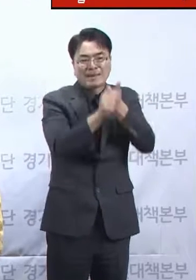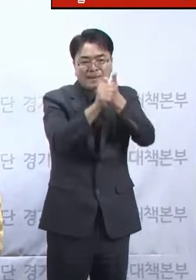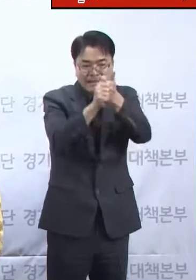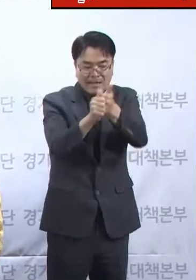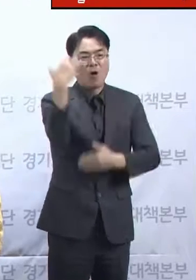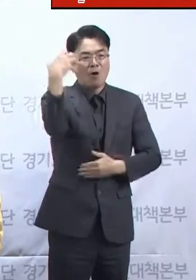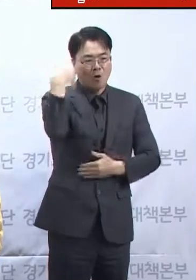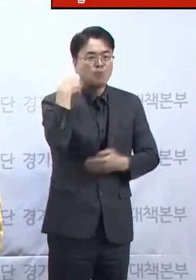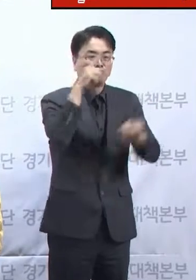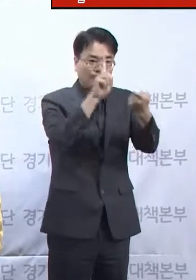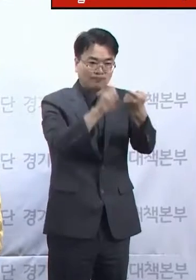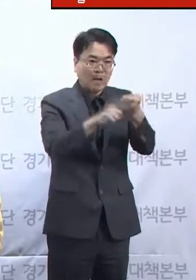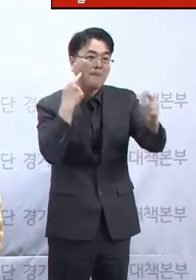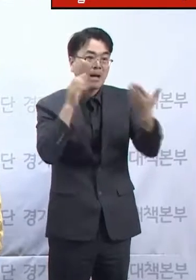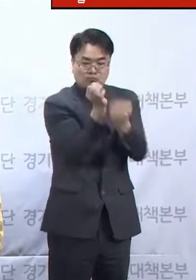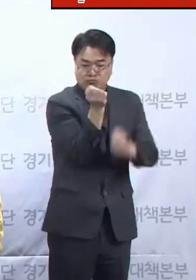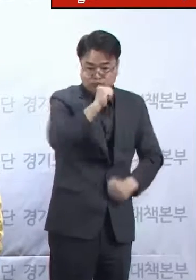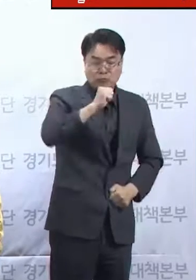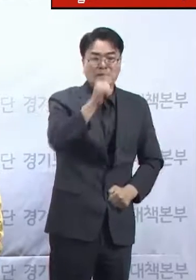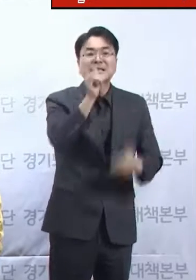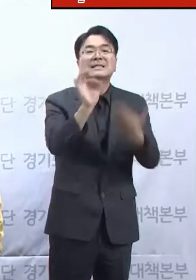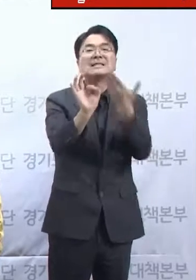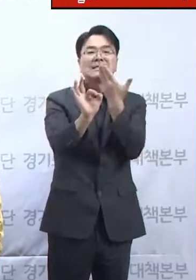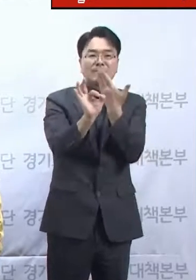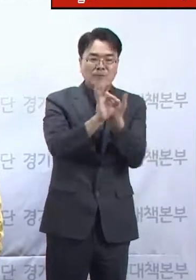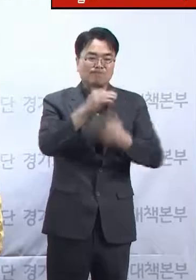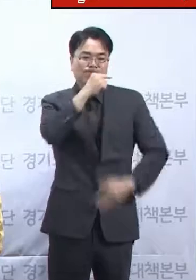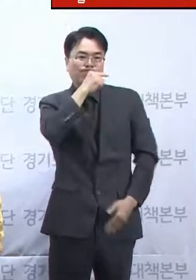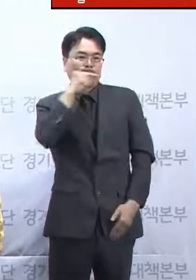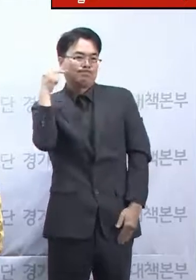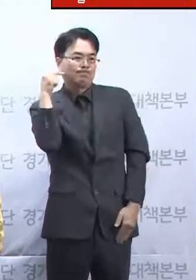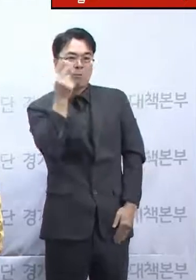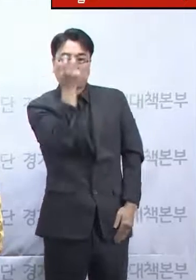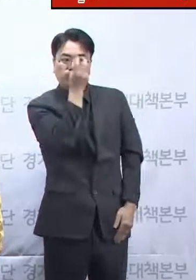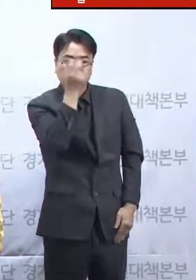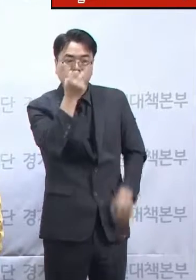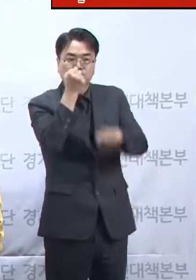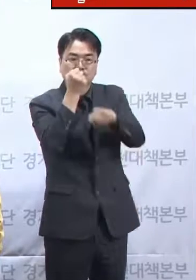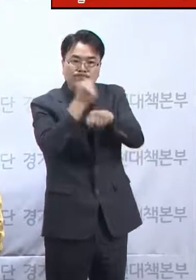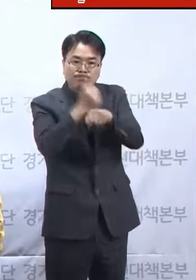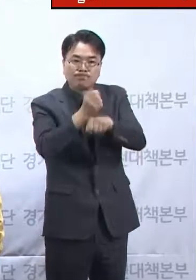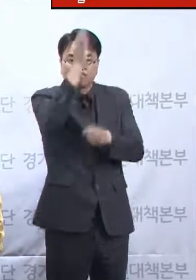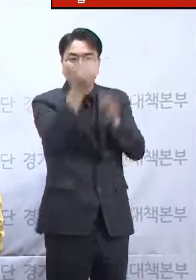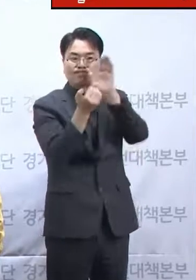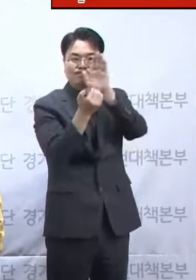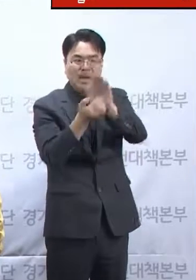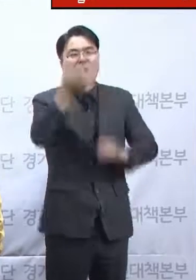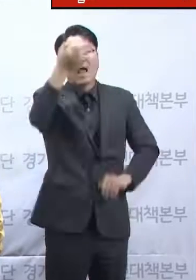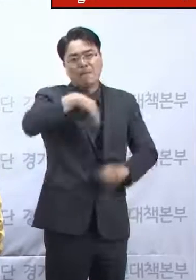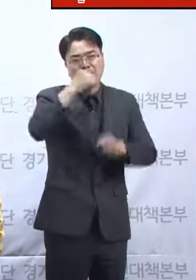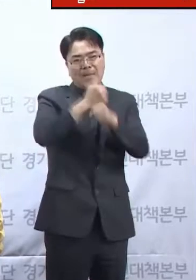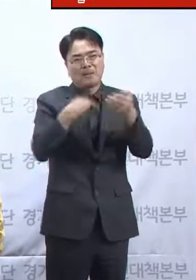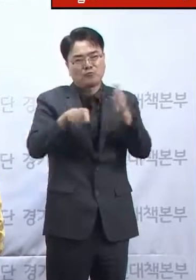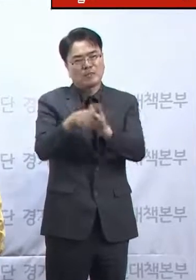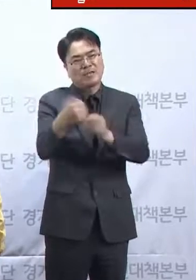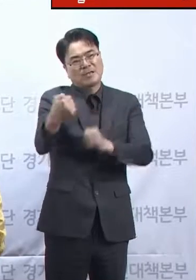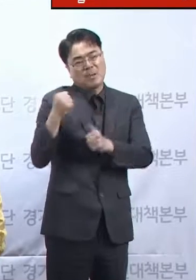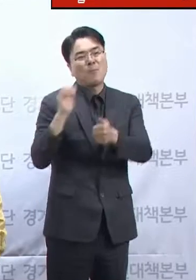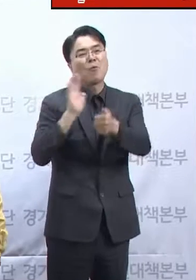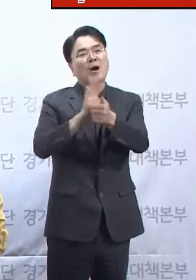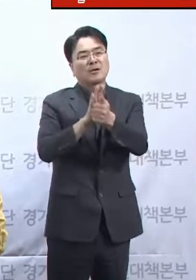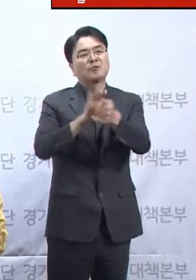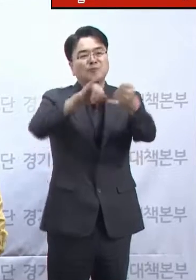의무 불이행에 대한 엄정한 수사를 통해 방역 행정이 실효를 거둘 수 있도록 협조하기로